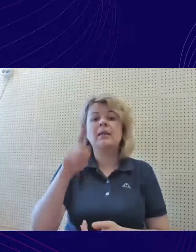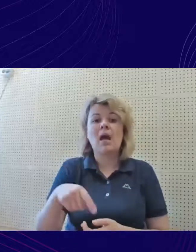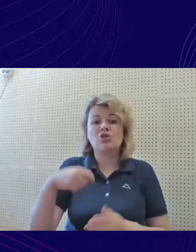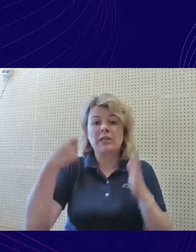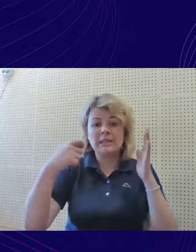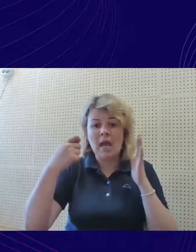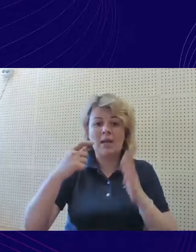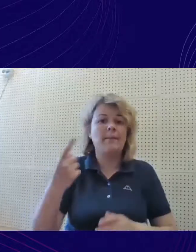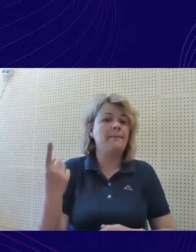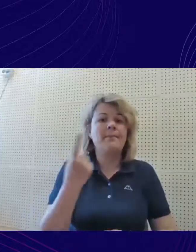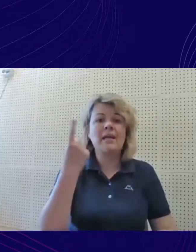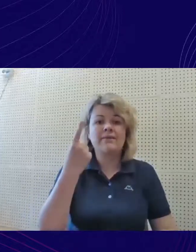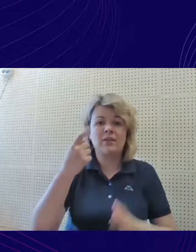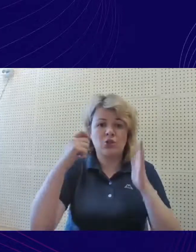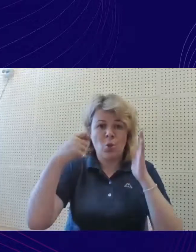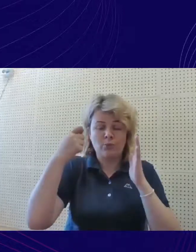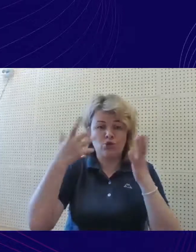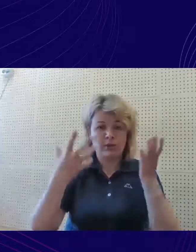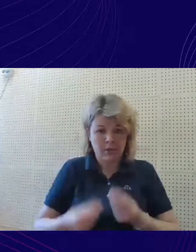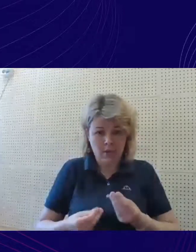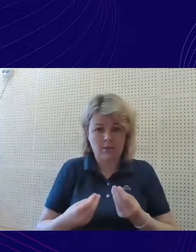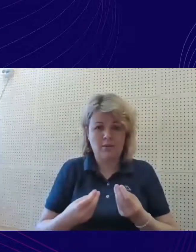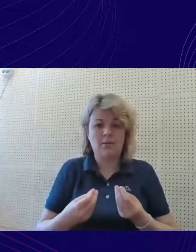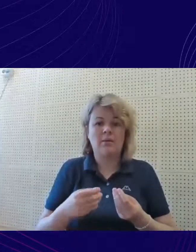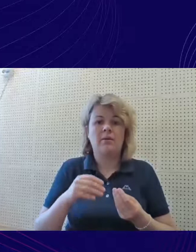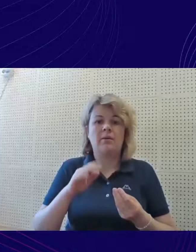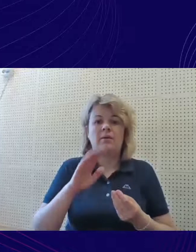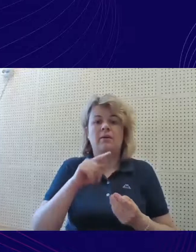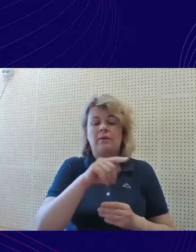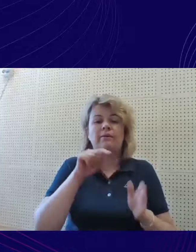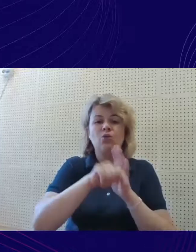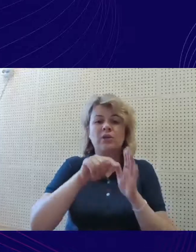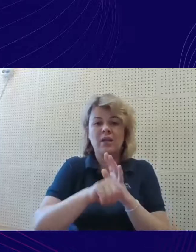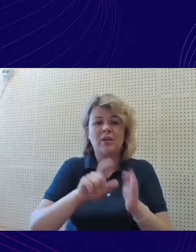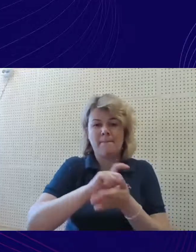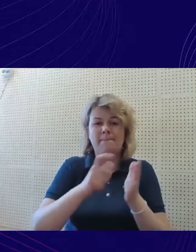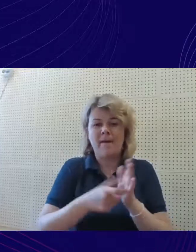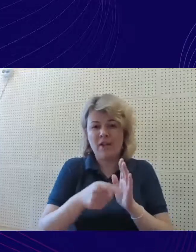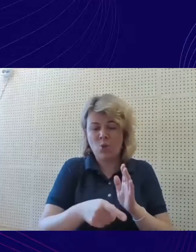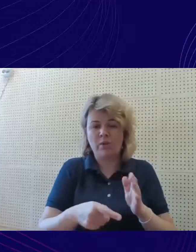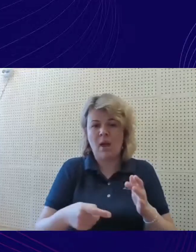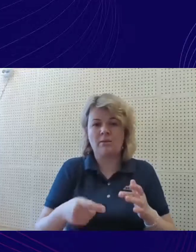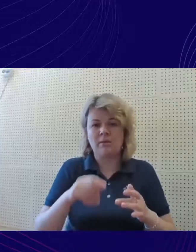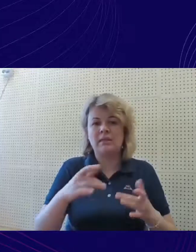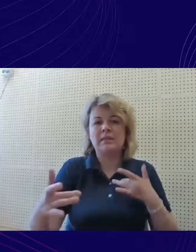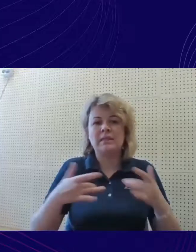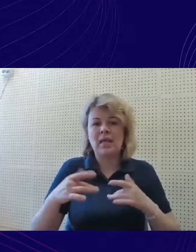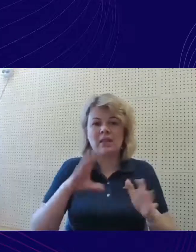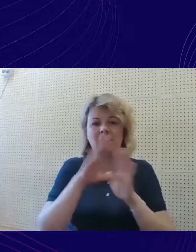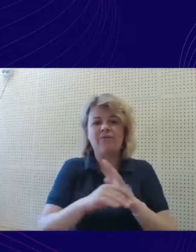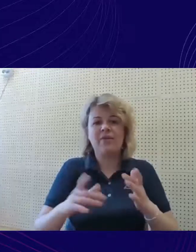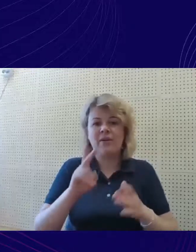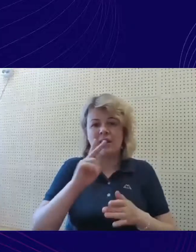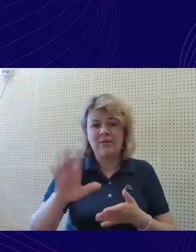сняли первый съемочный день в павильоне, сцену в квартире Любшин и Дмитриева,